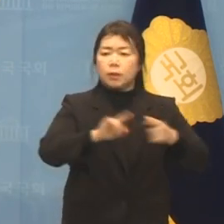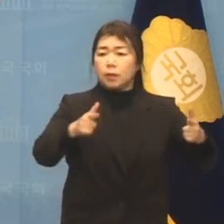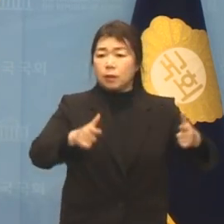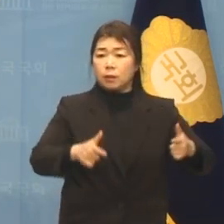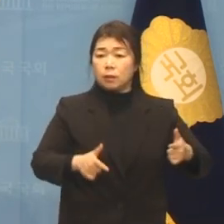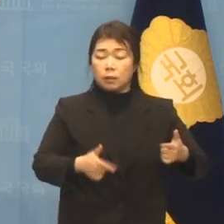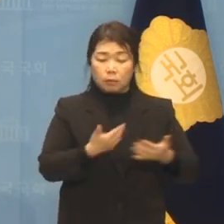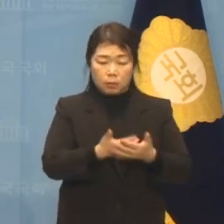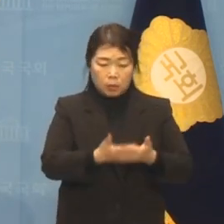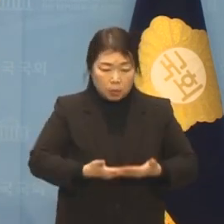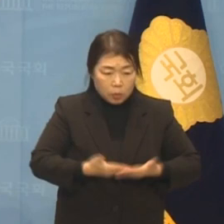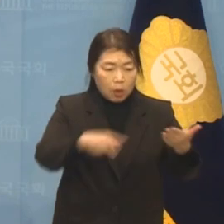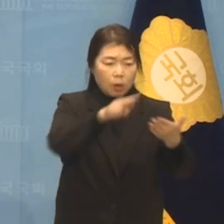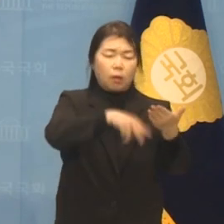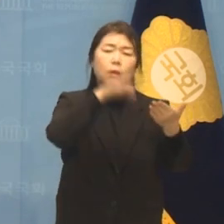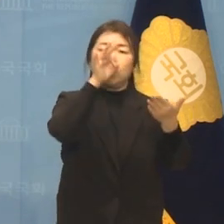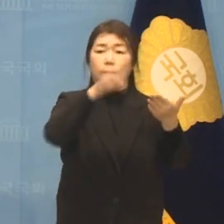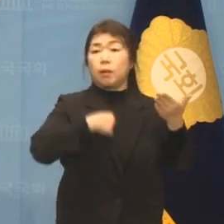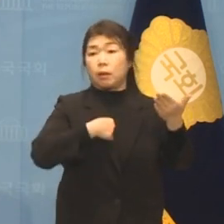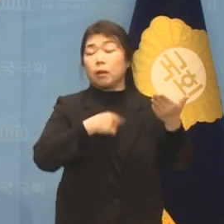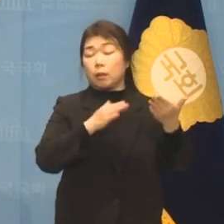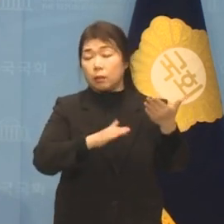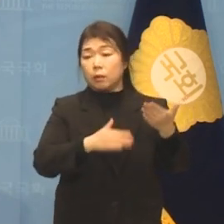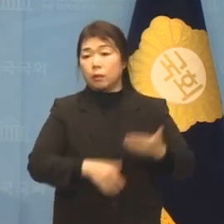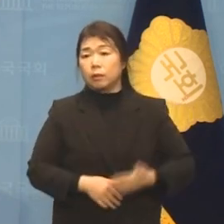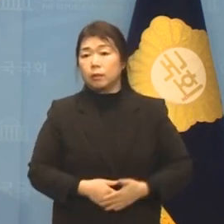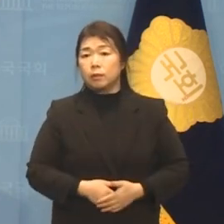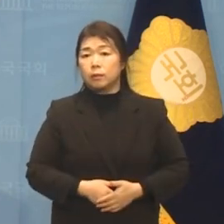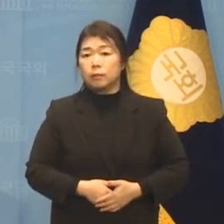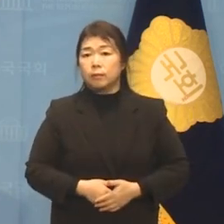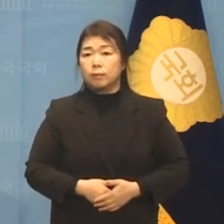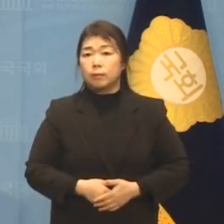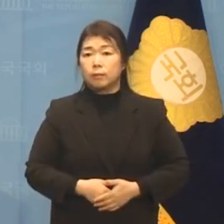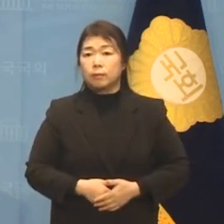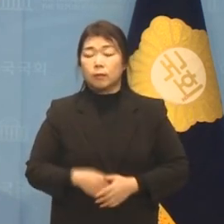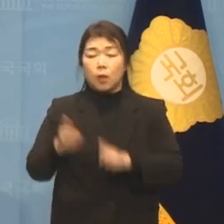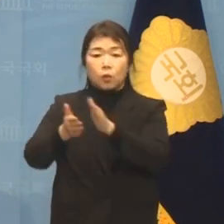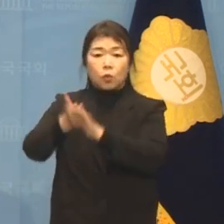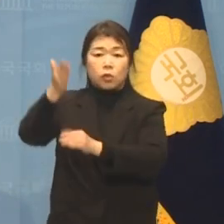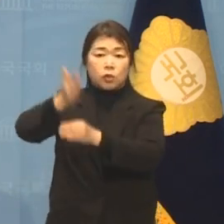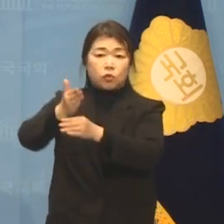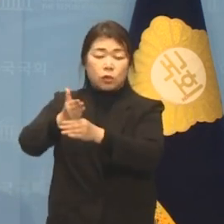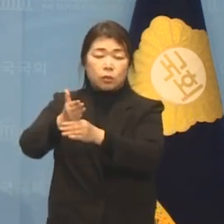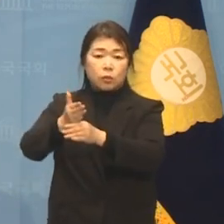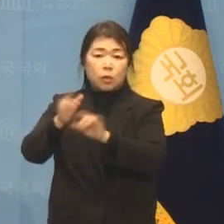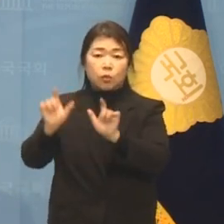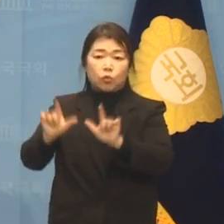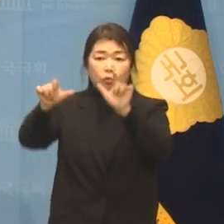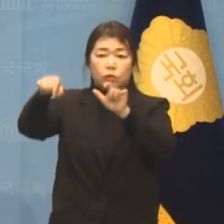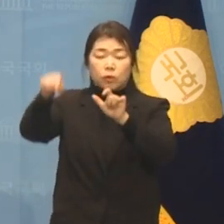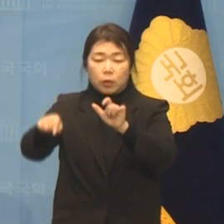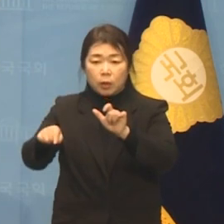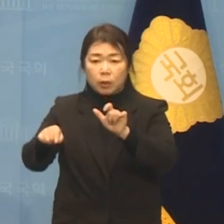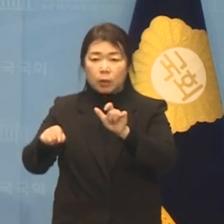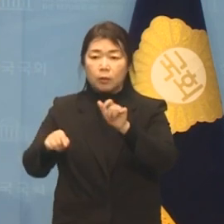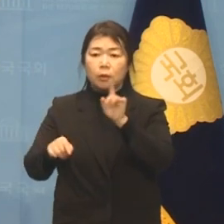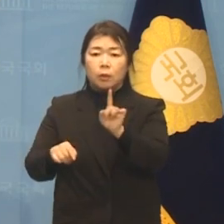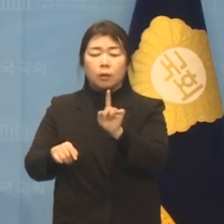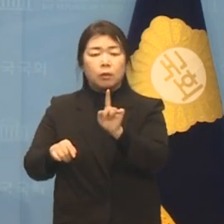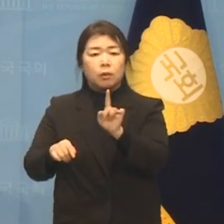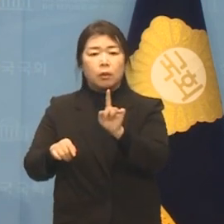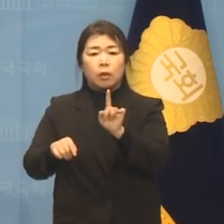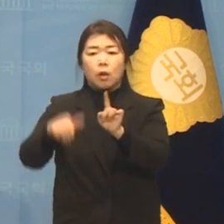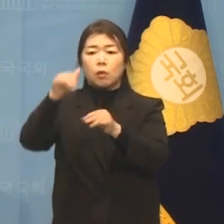배부해드린 자료를 보시면 알겠지만 도시 중심의 동북권은 1개 지자체에